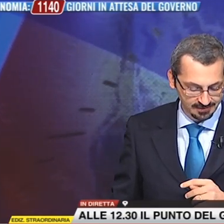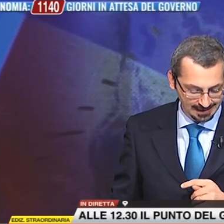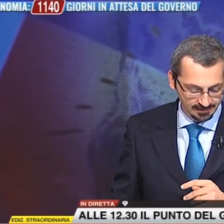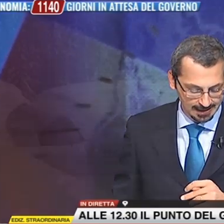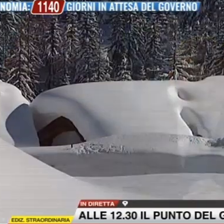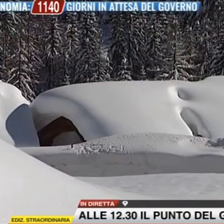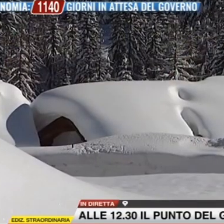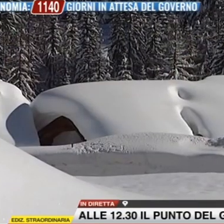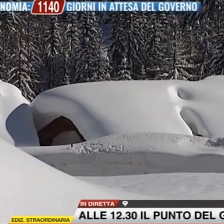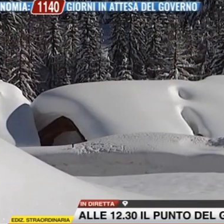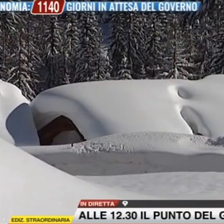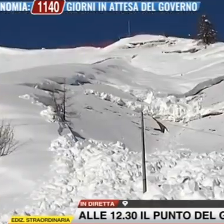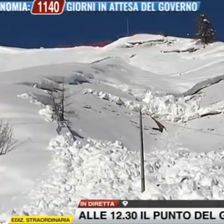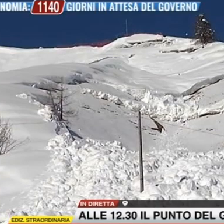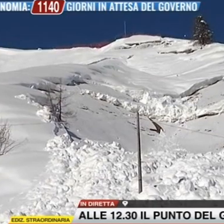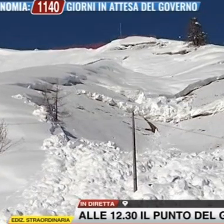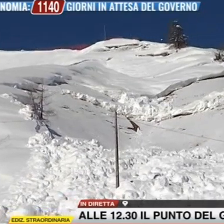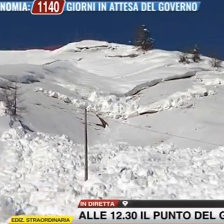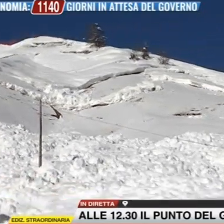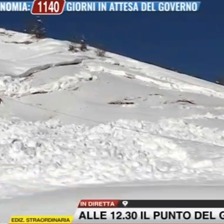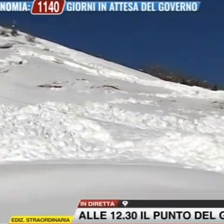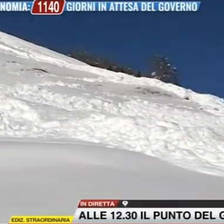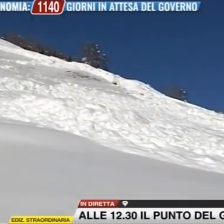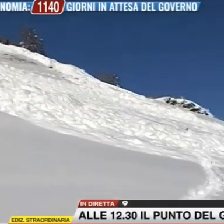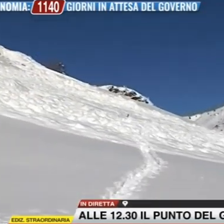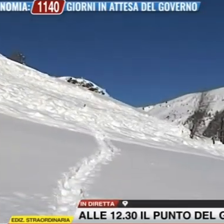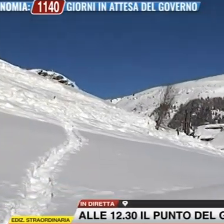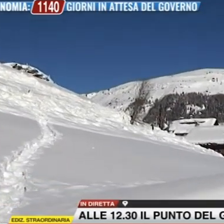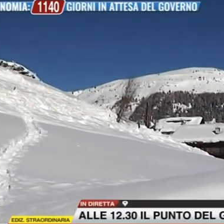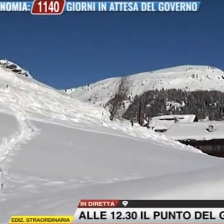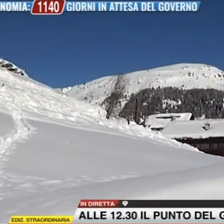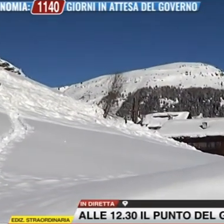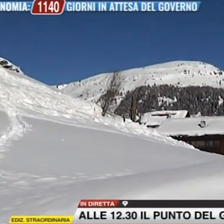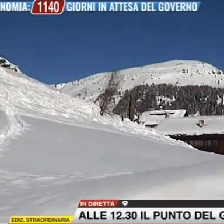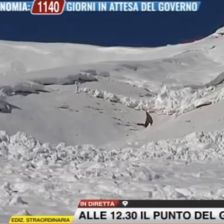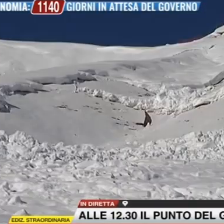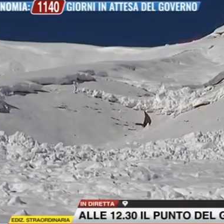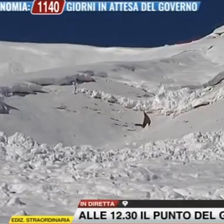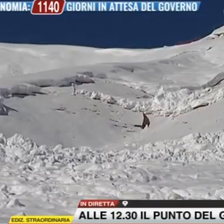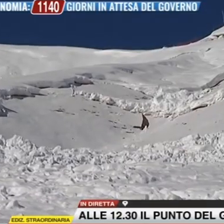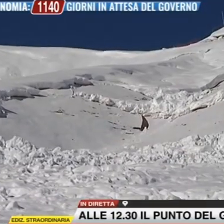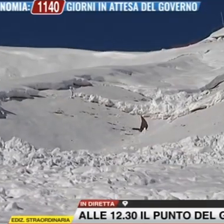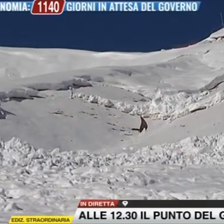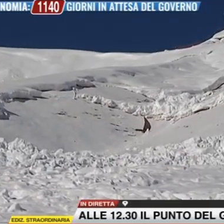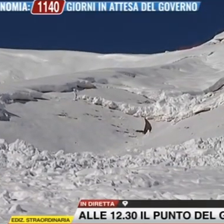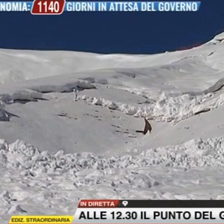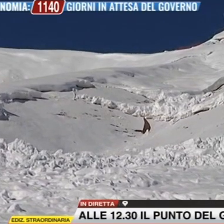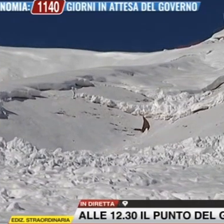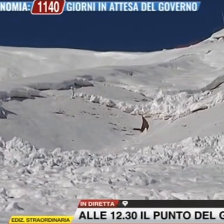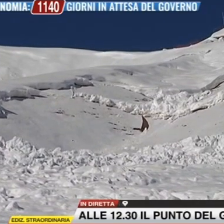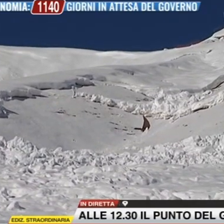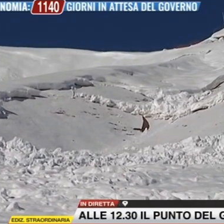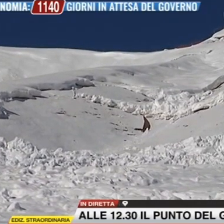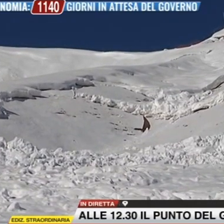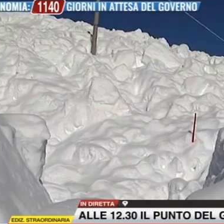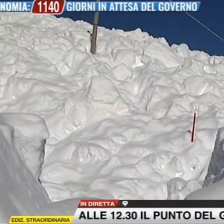dice ARPAV, grandi valanghe spontanee lungo i pendii ripidi e i canaloni abituali in tutte le esposizioni. E domenica